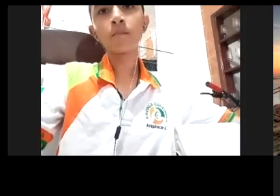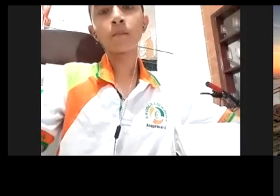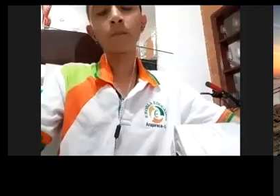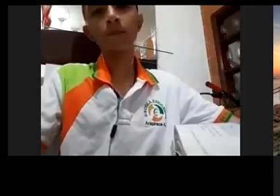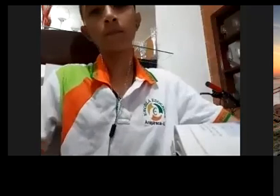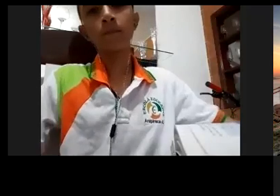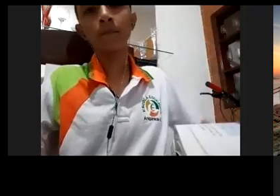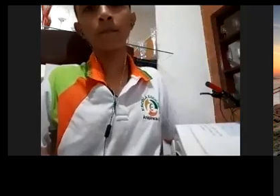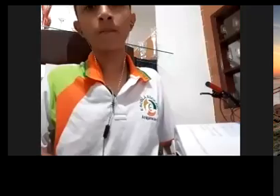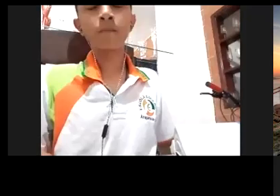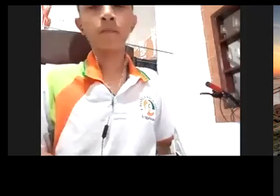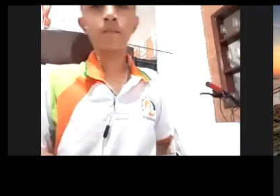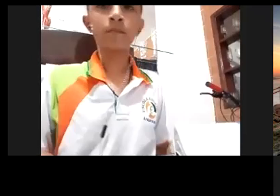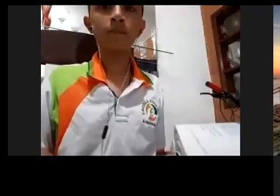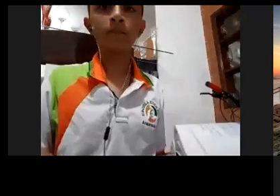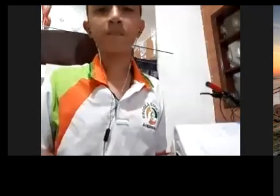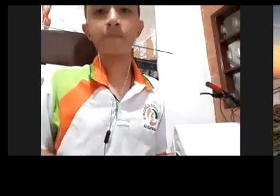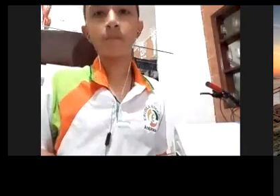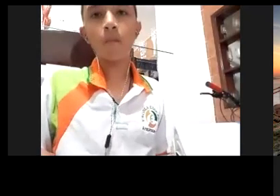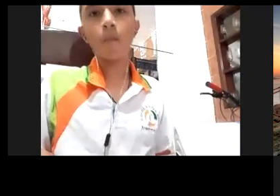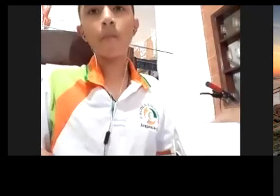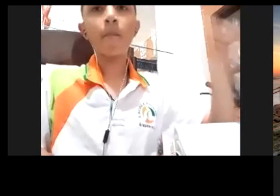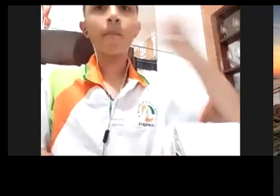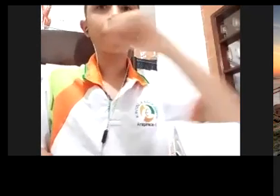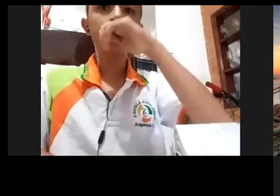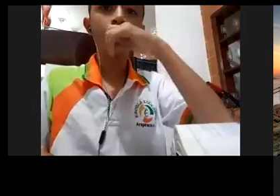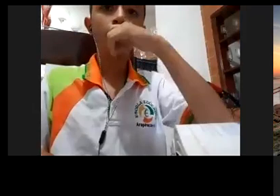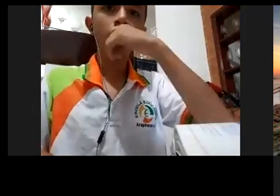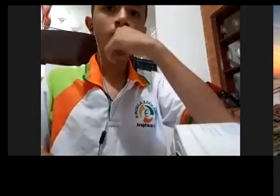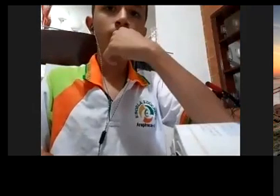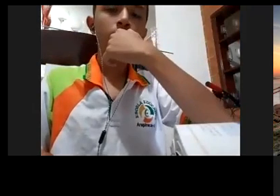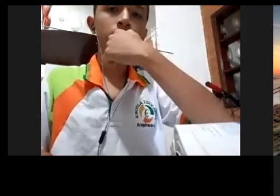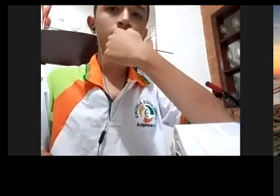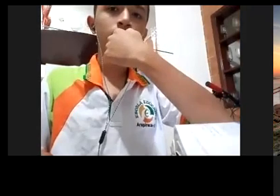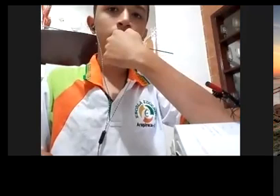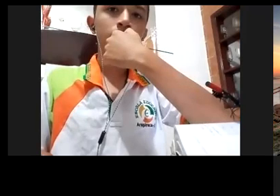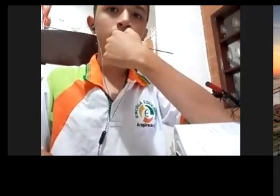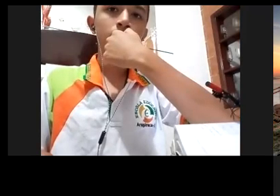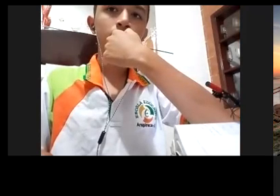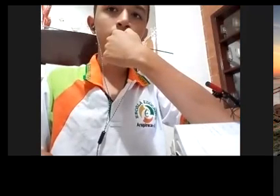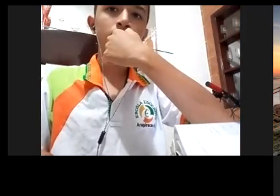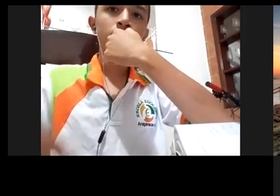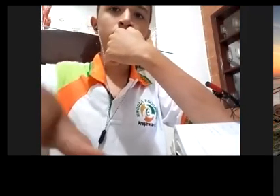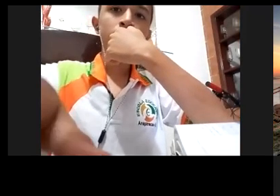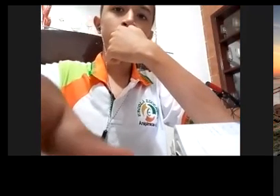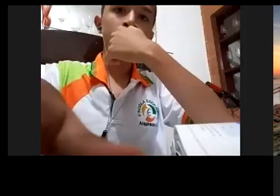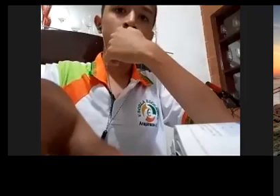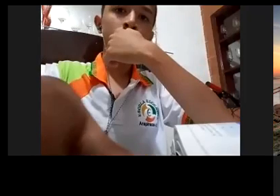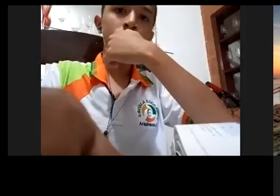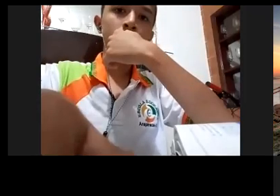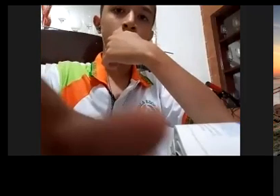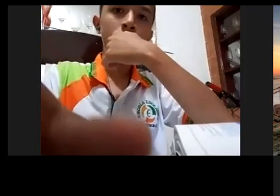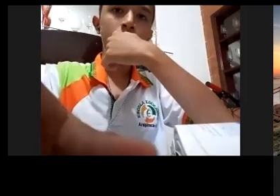certo vamos tentar responder a primeira juntos agora a gente continua Amanhã vamos lá todo mundo